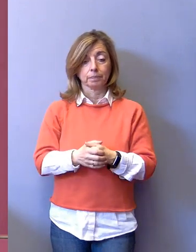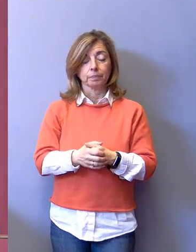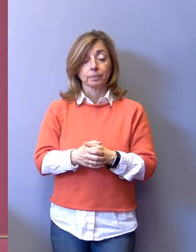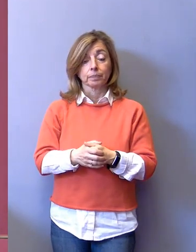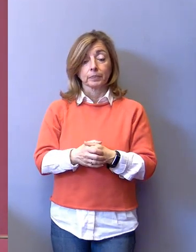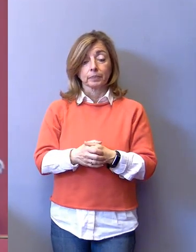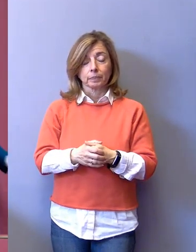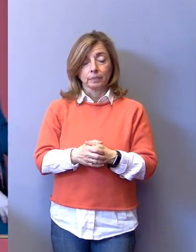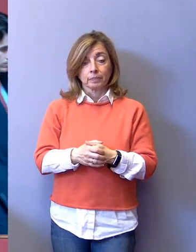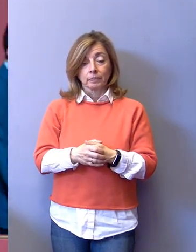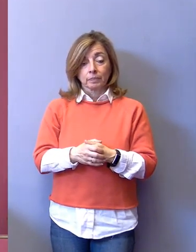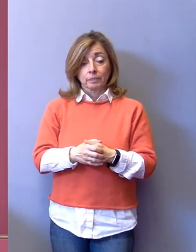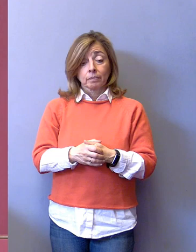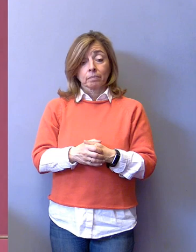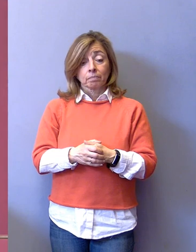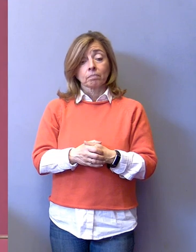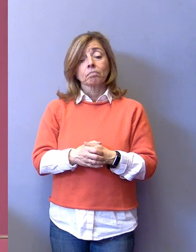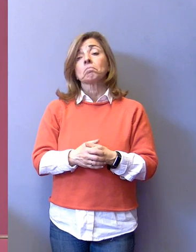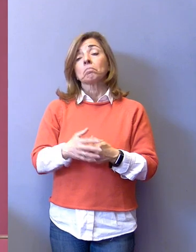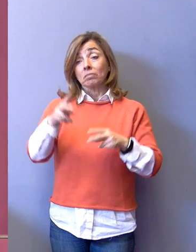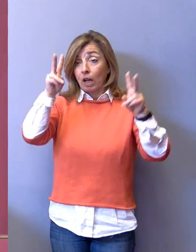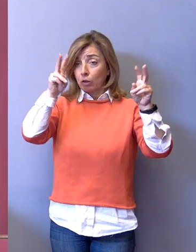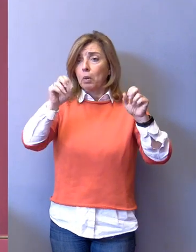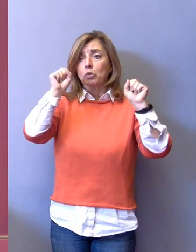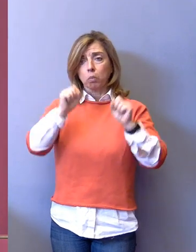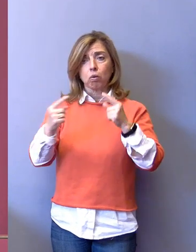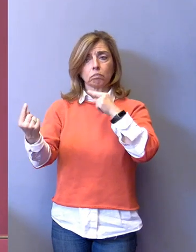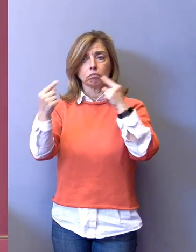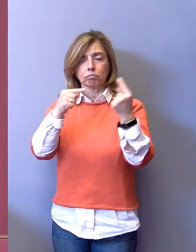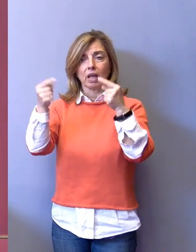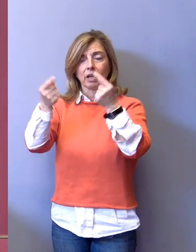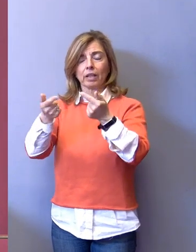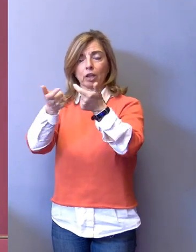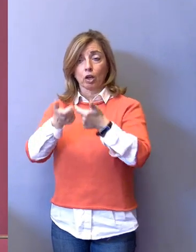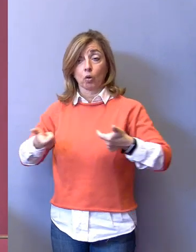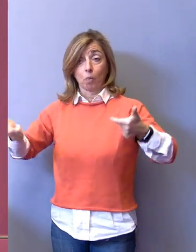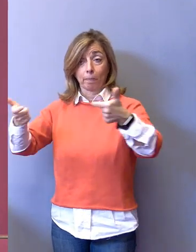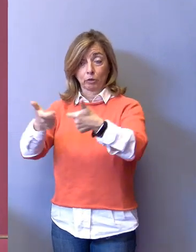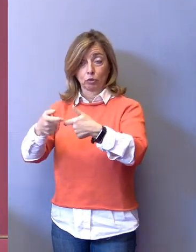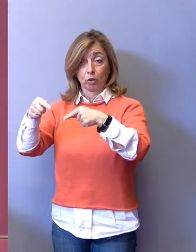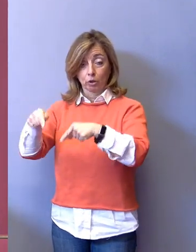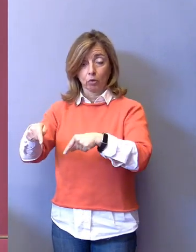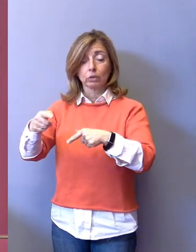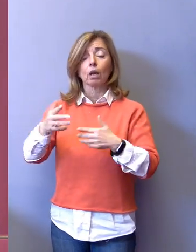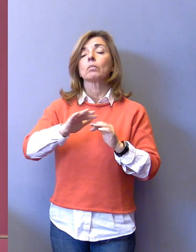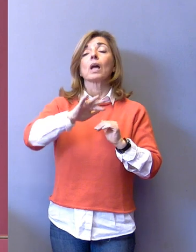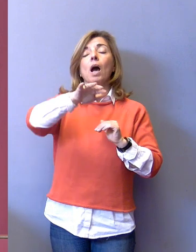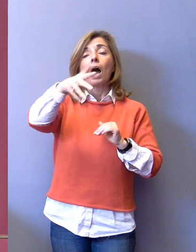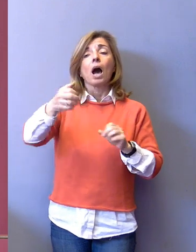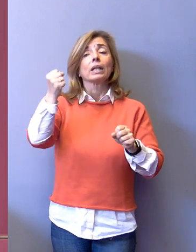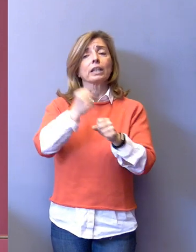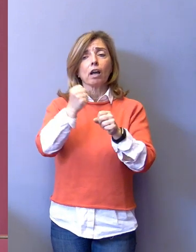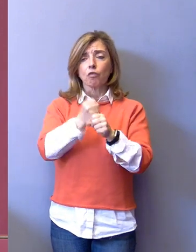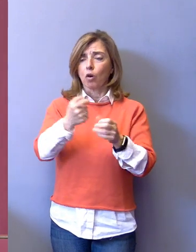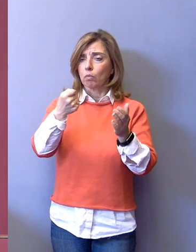ampio e potremmo anche trattare in una commissione consiliare tutta una serie di altri lavori importantissimi di efficientamento energetico